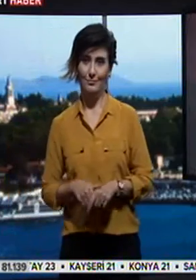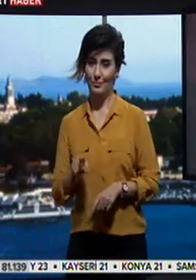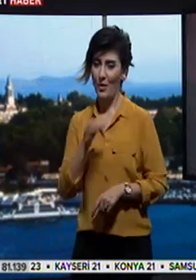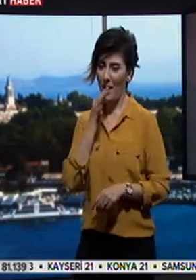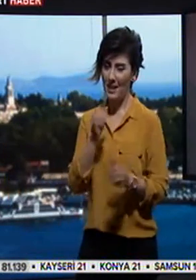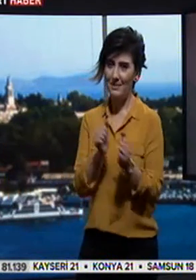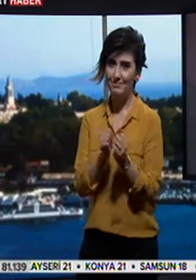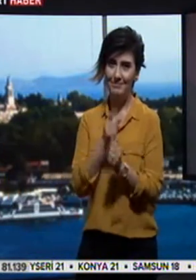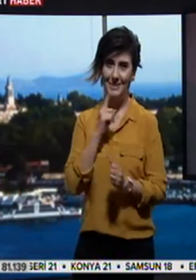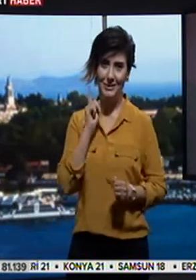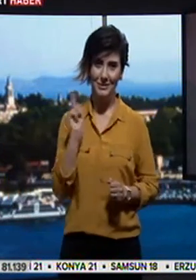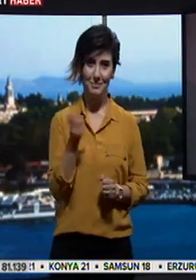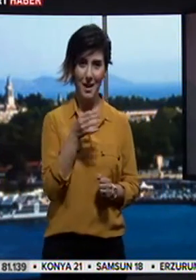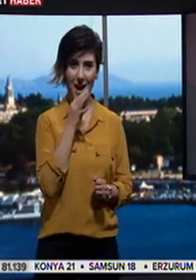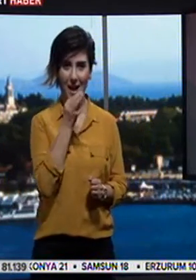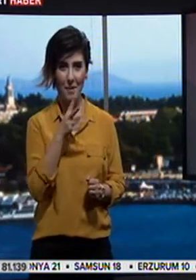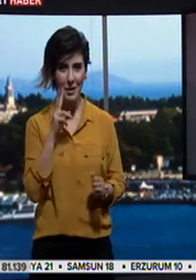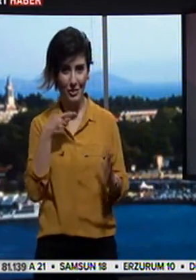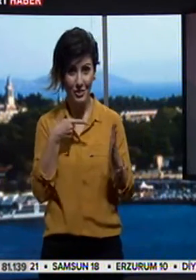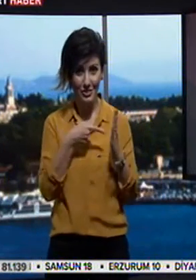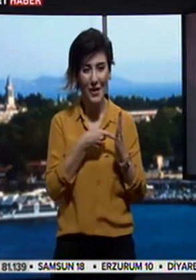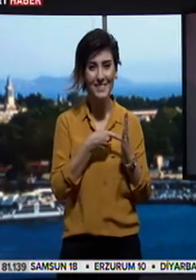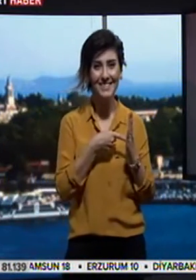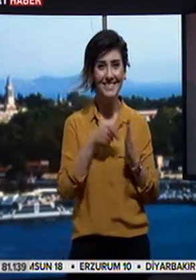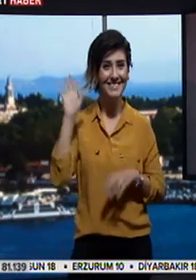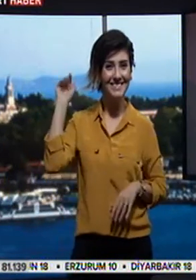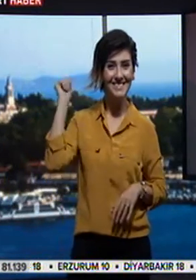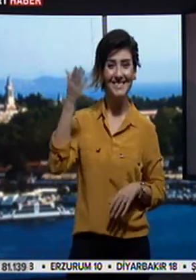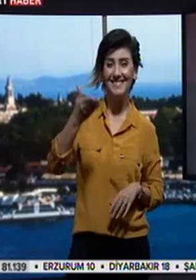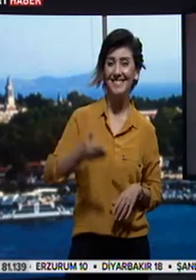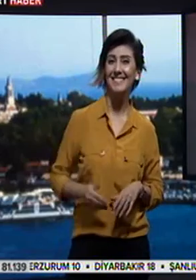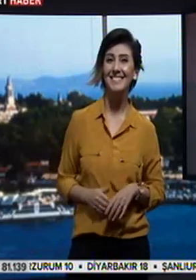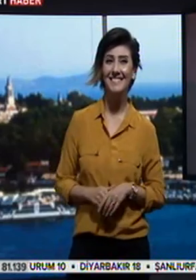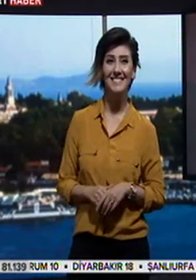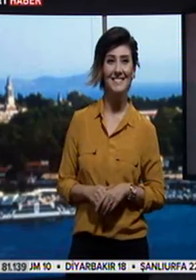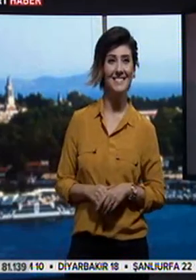Bu haberle birlikte İşitme Engelliler haber bültenini noktalıyoruz. Hoşçakalın.